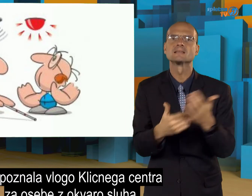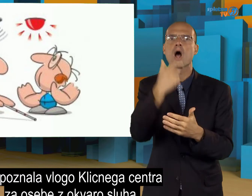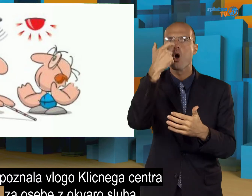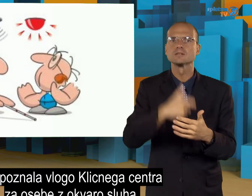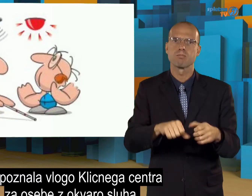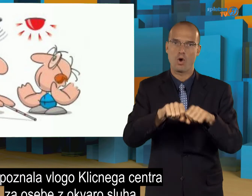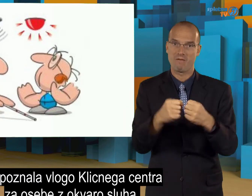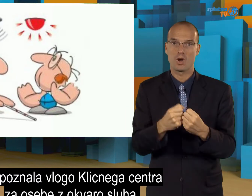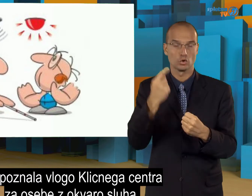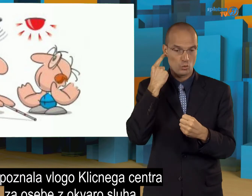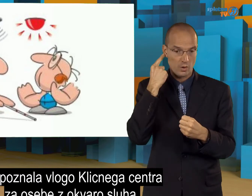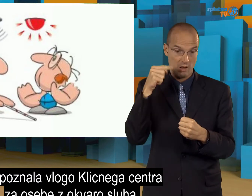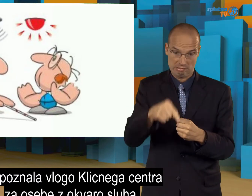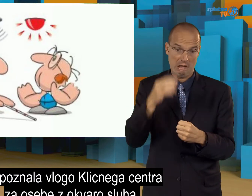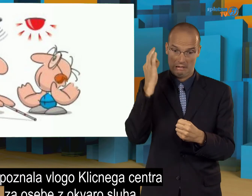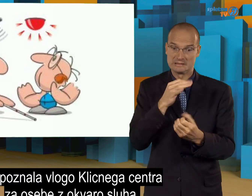slovenski znakovni jezik.